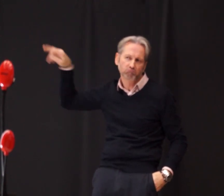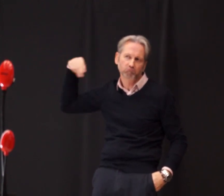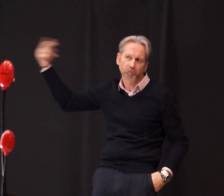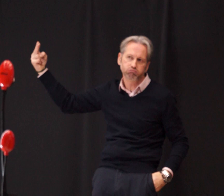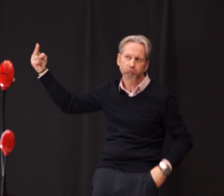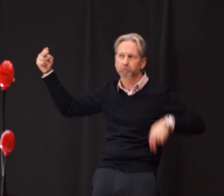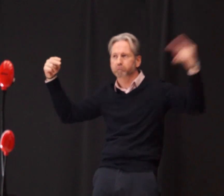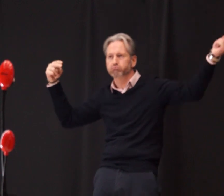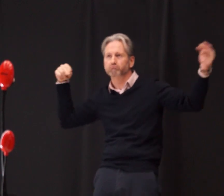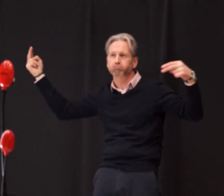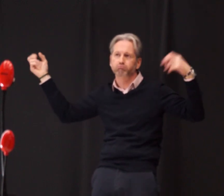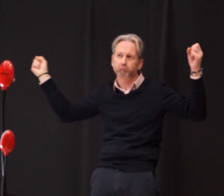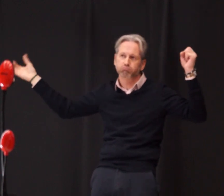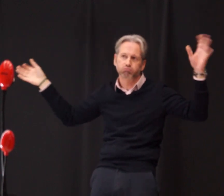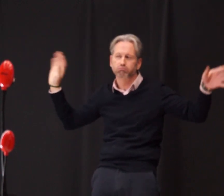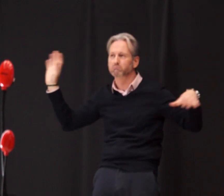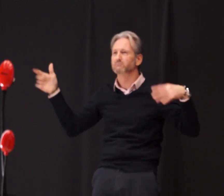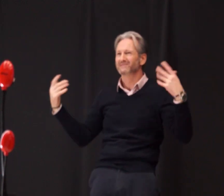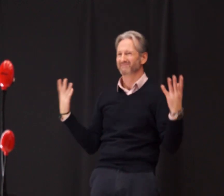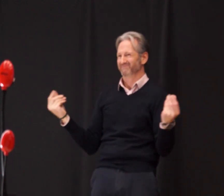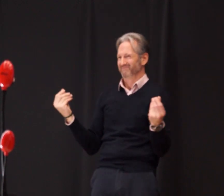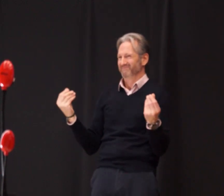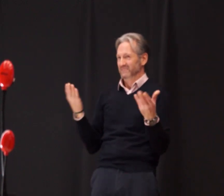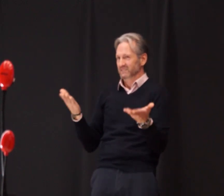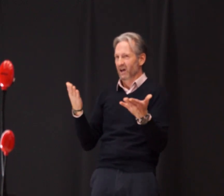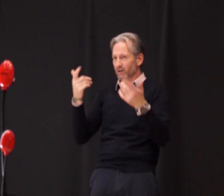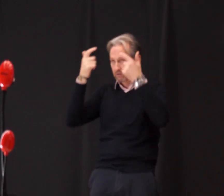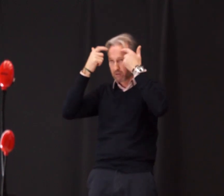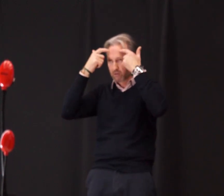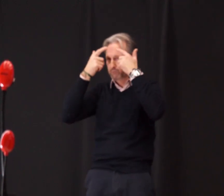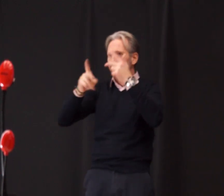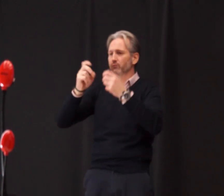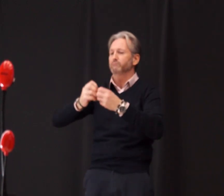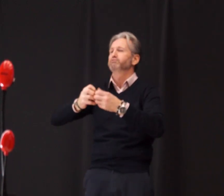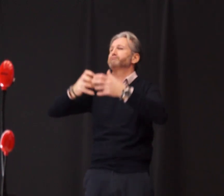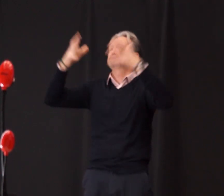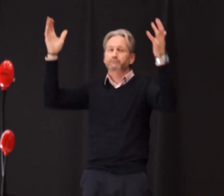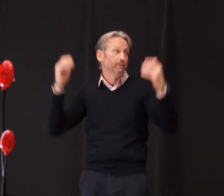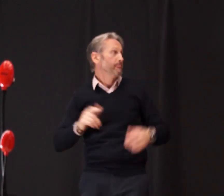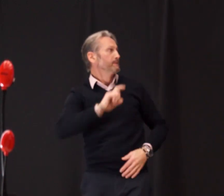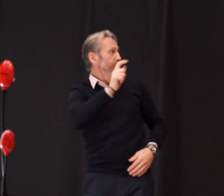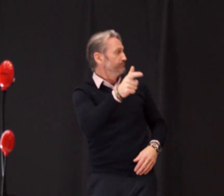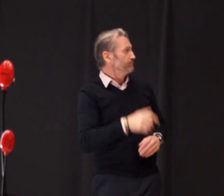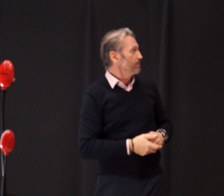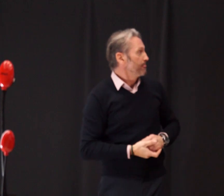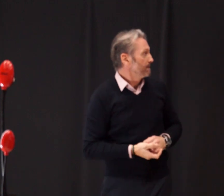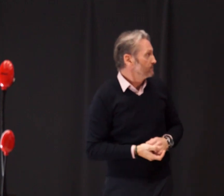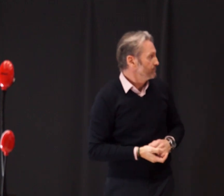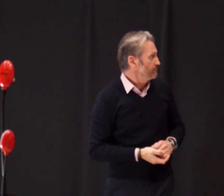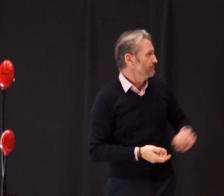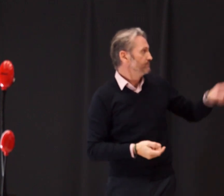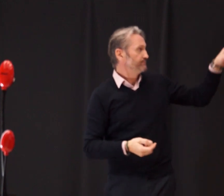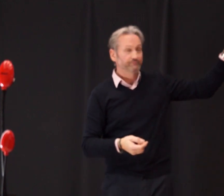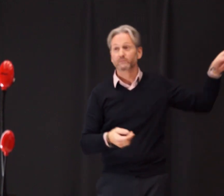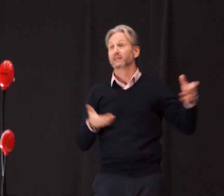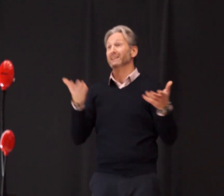capacités de répondre, d'argumenter, d'expliquer, qu'on devient autonome. Donc pour moi, l'autonomie, c'est dans la tête. Et